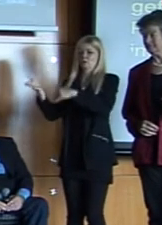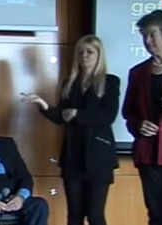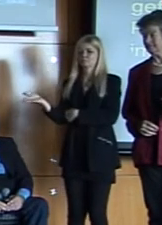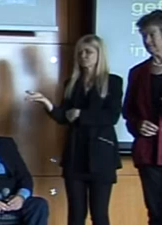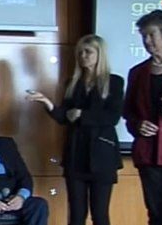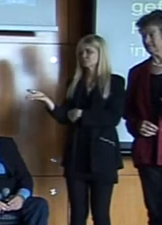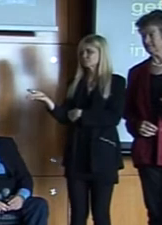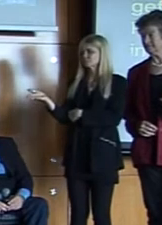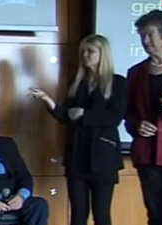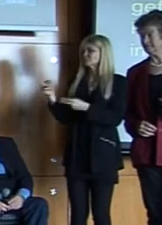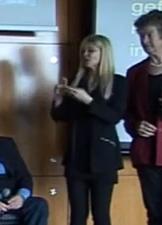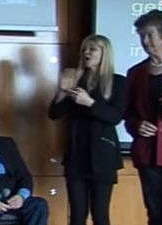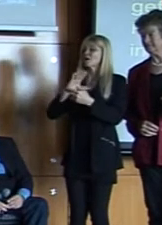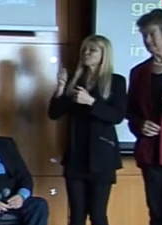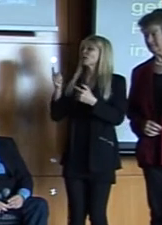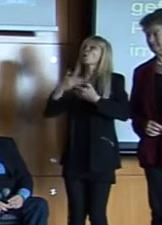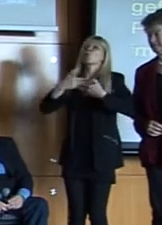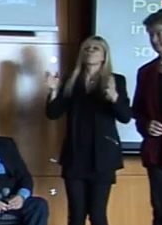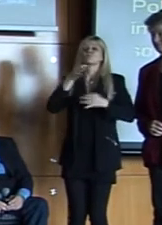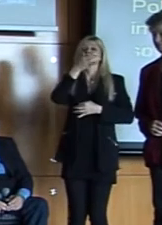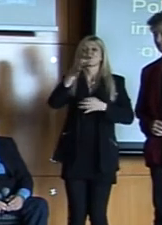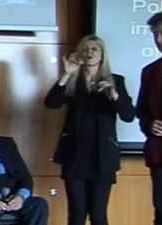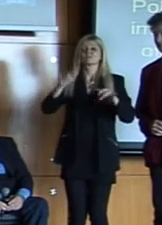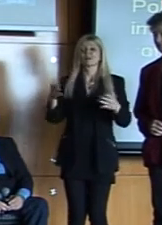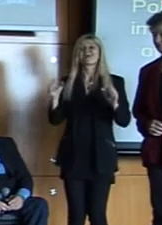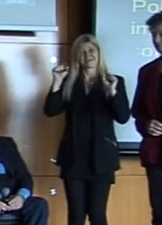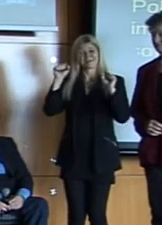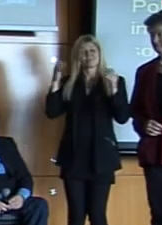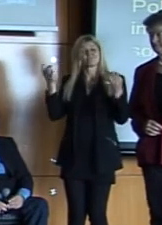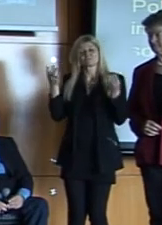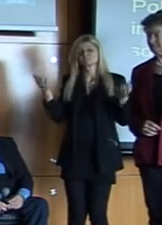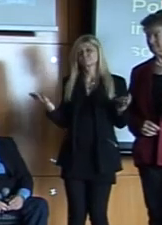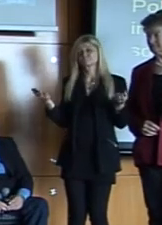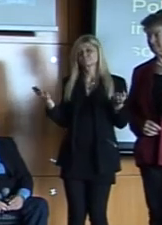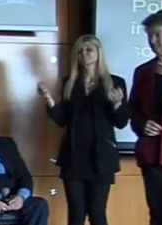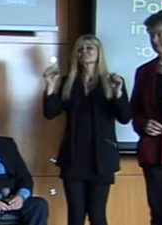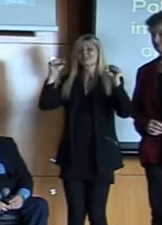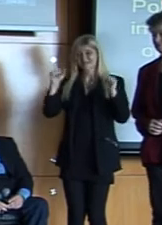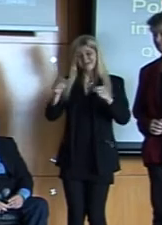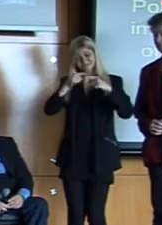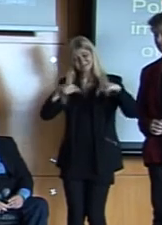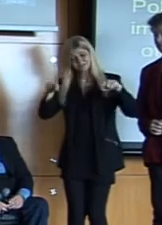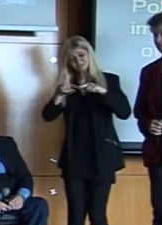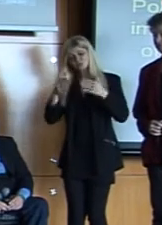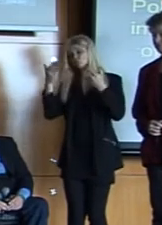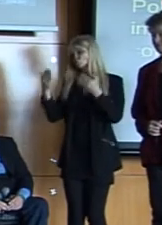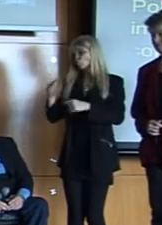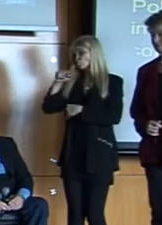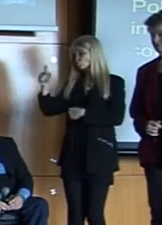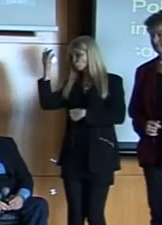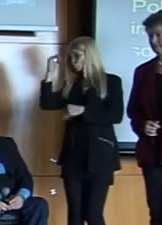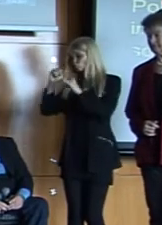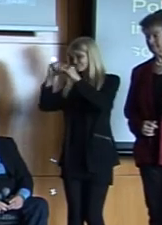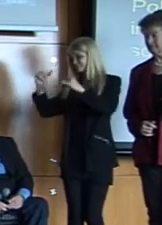Die dahinterstehende offene Frage: Kann eine Gesellschaft auf solche Sonderschuleinrichtungen in jedem